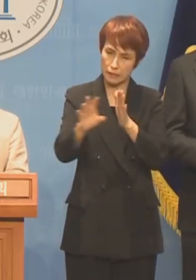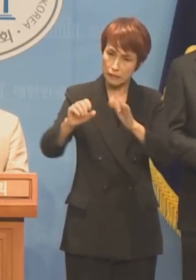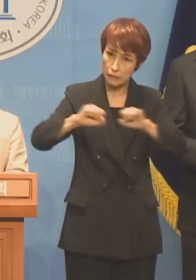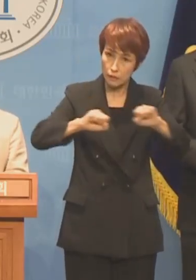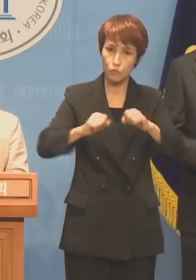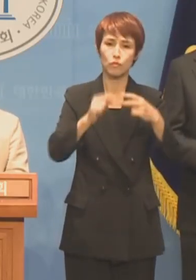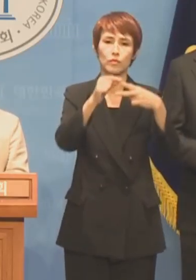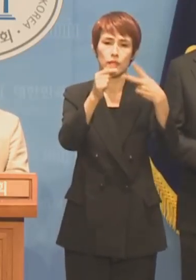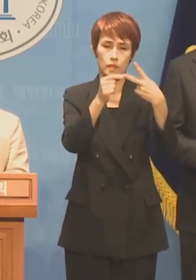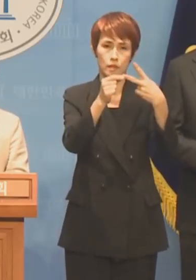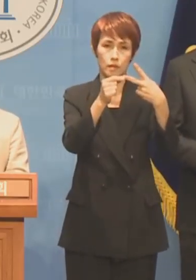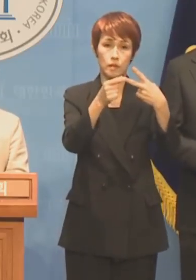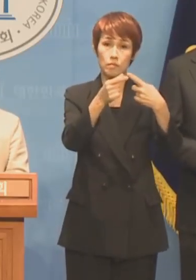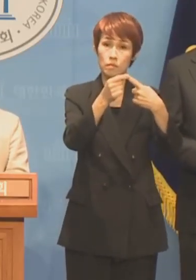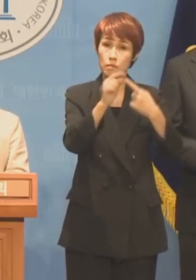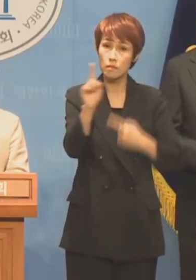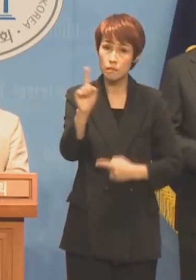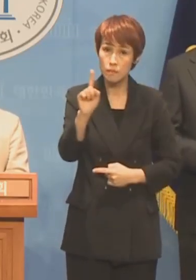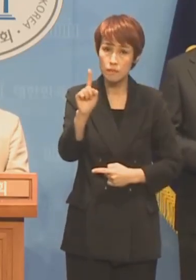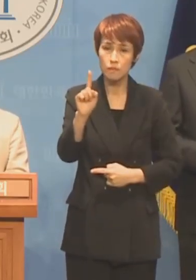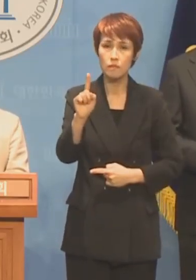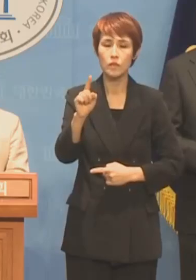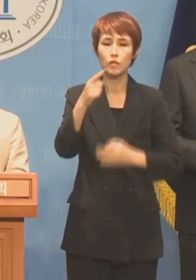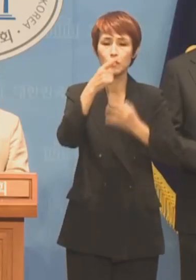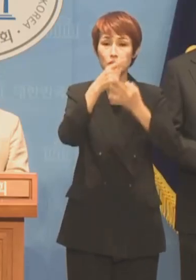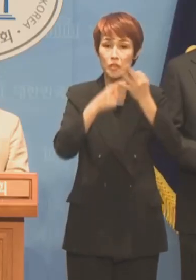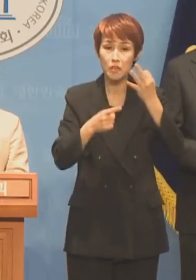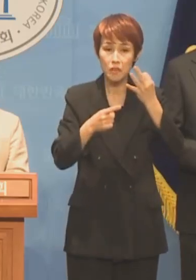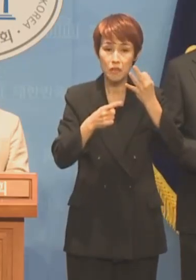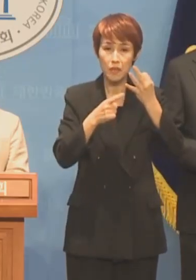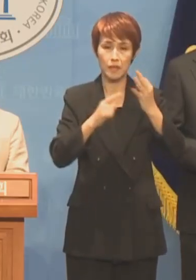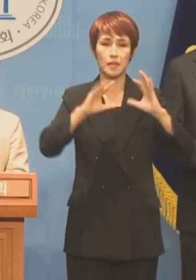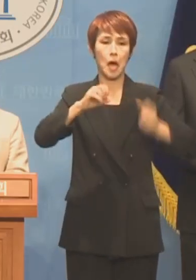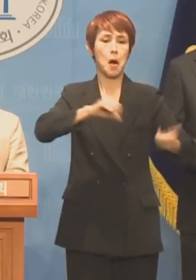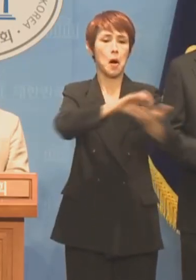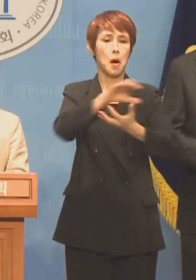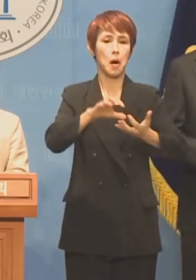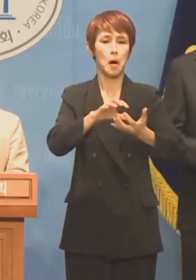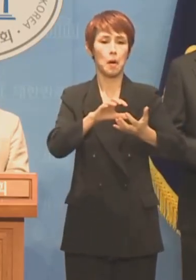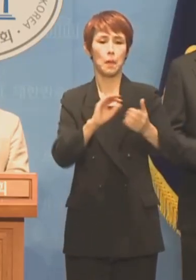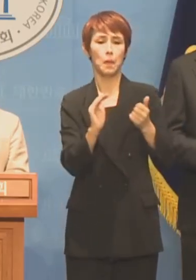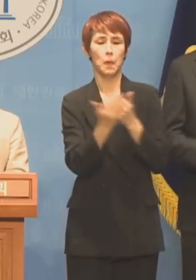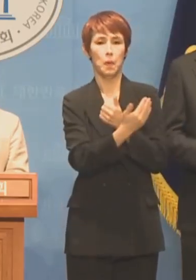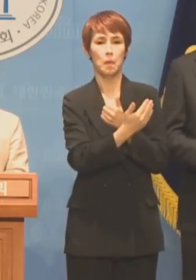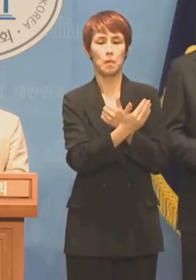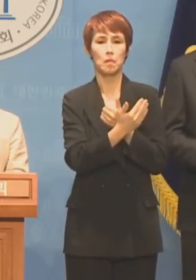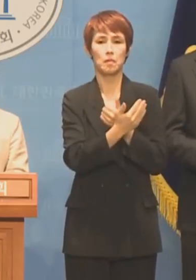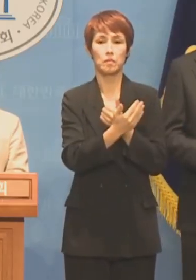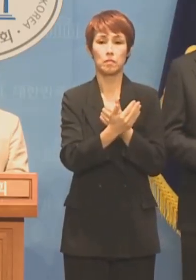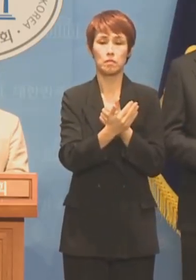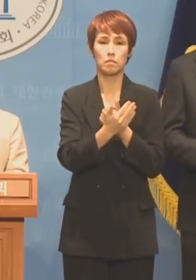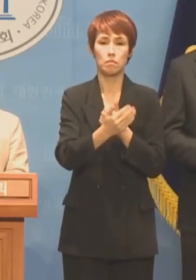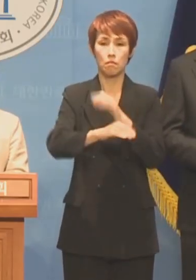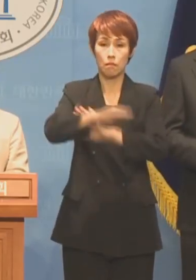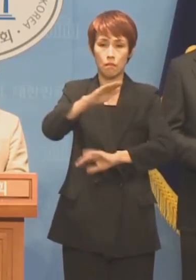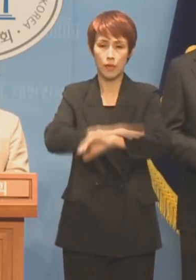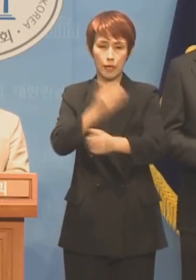했습니다. 첫째, 윤석열 내란을 비호하며 내전을